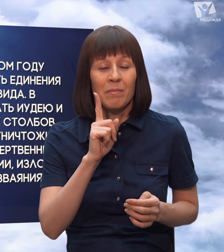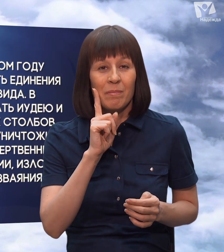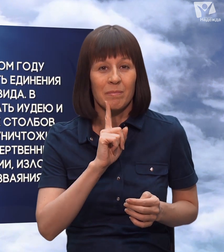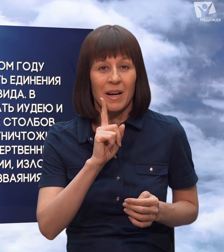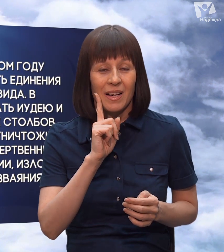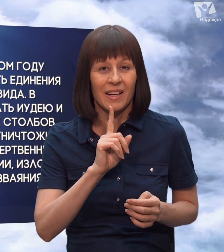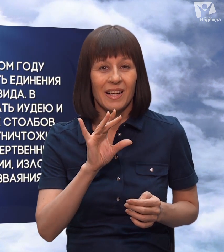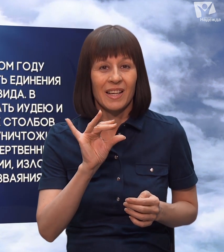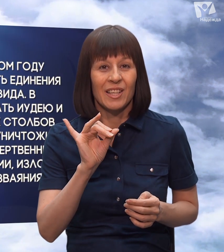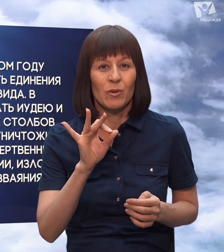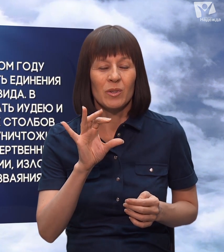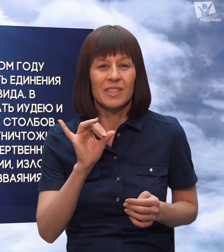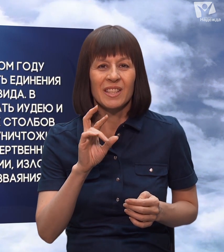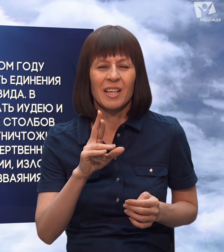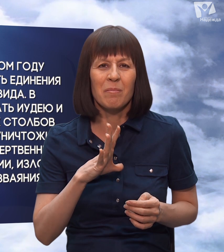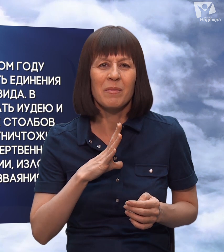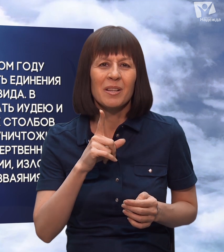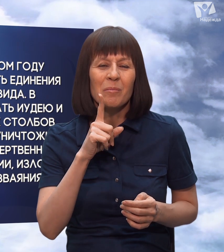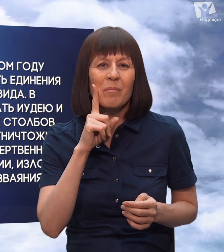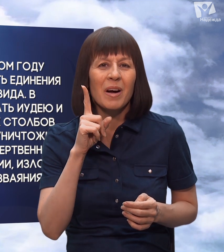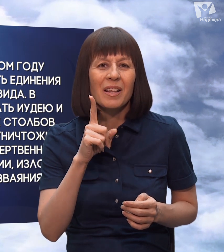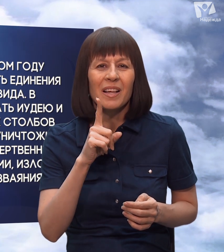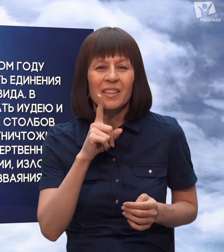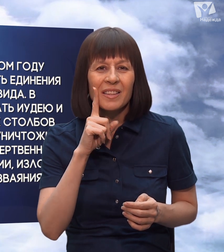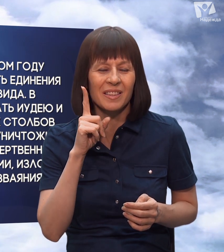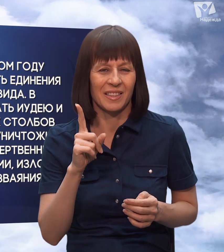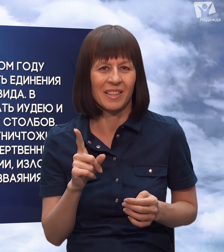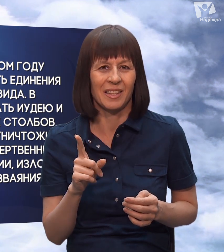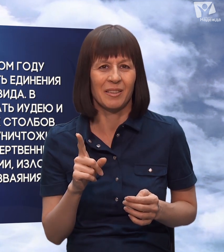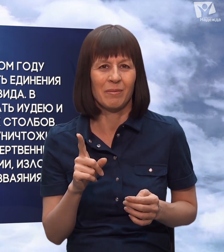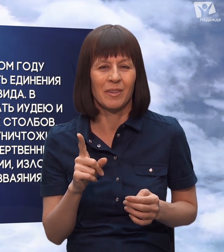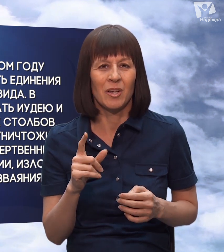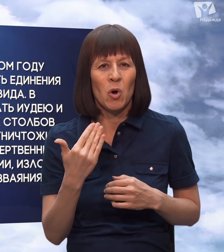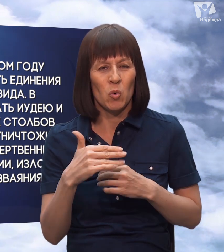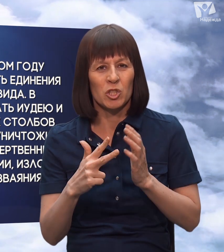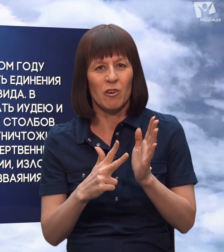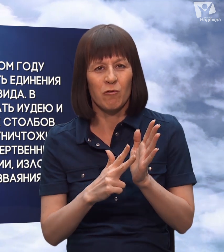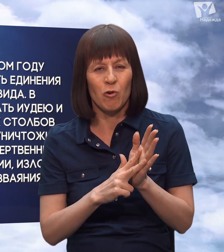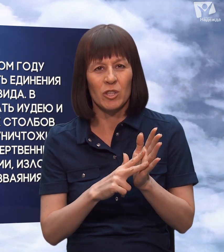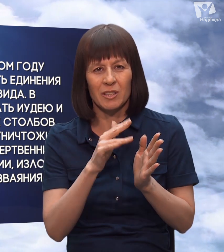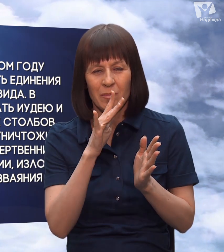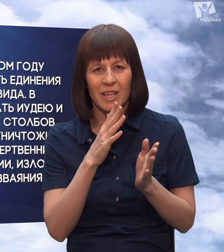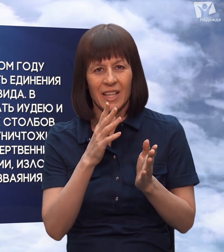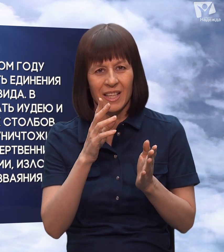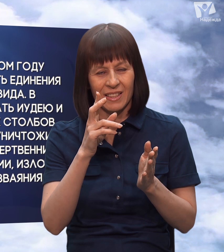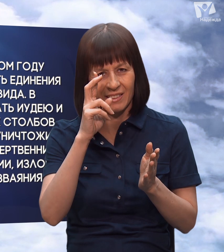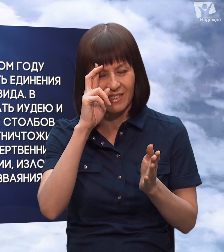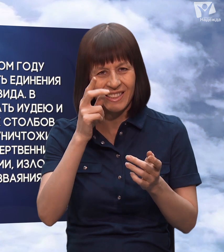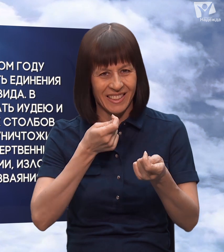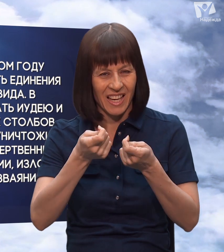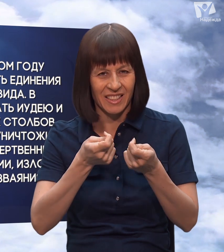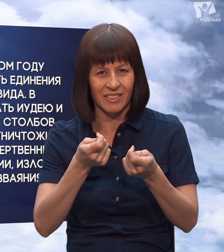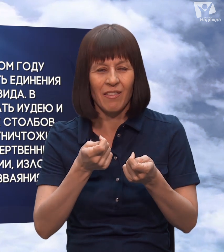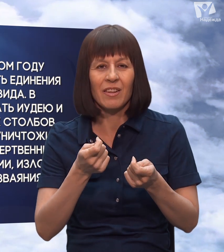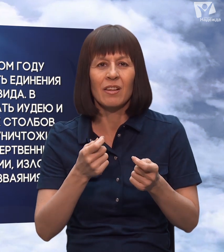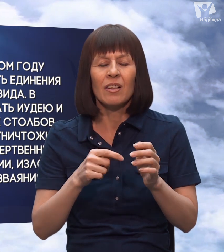на восьмом году царствования оси стал искать единение с богом про отца своего давида в двенадцатый год он